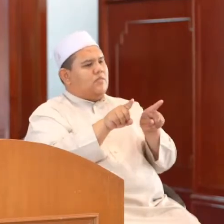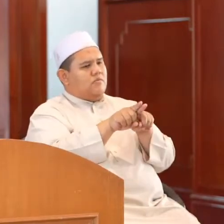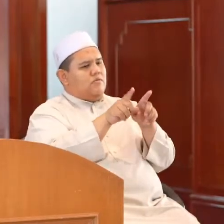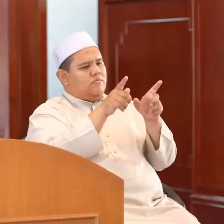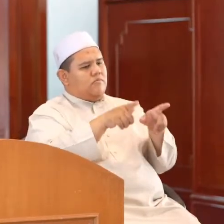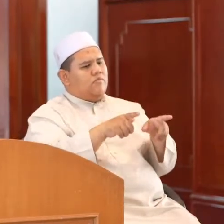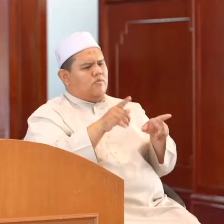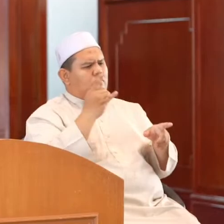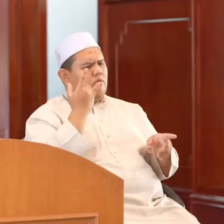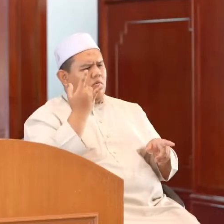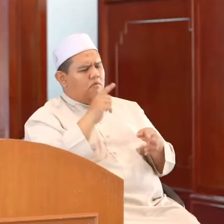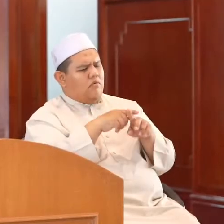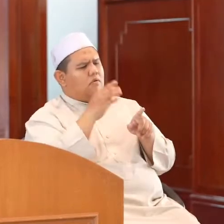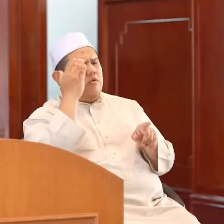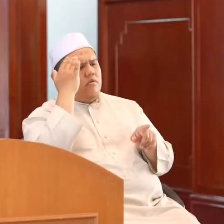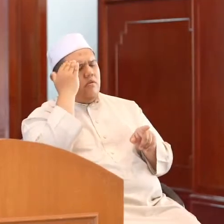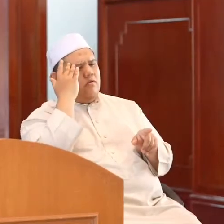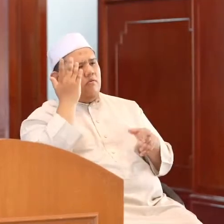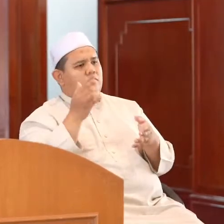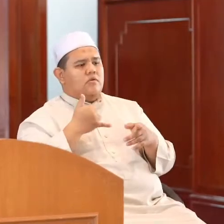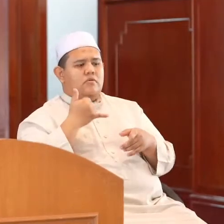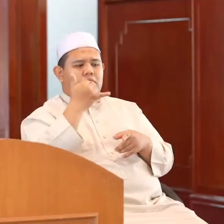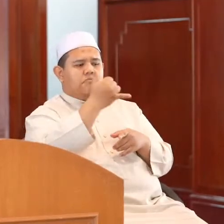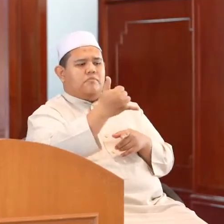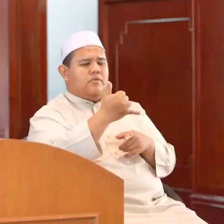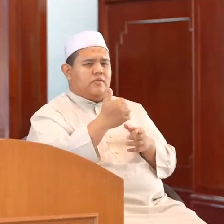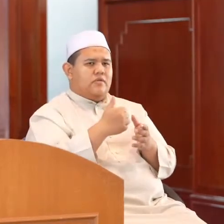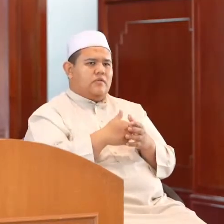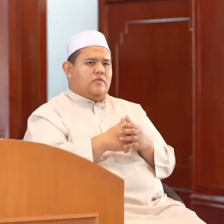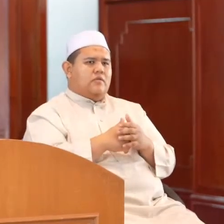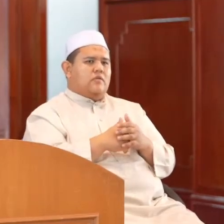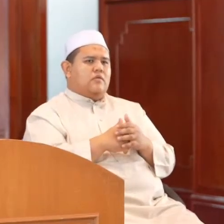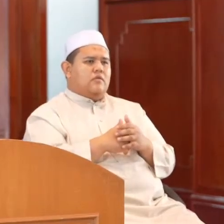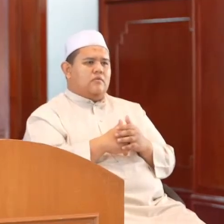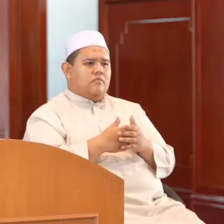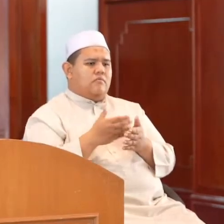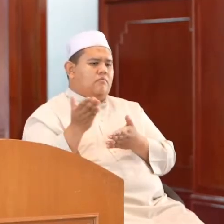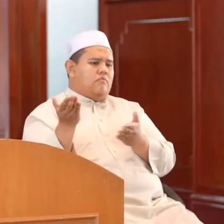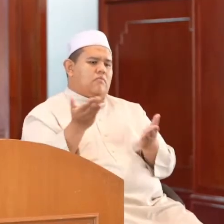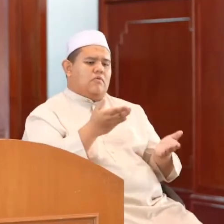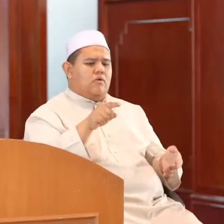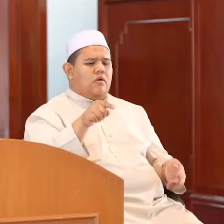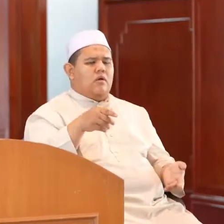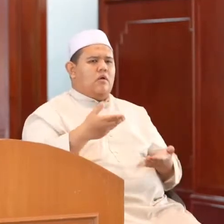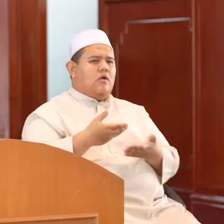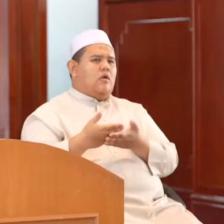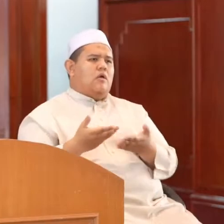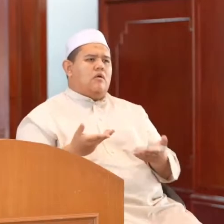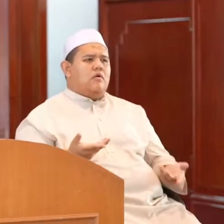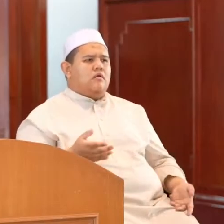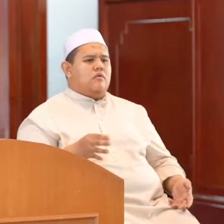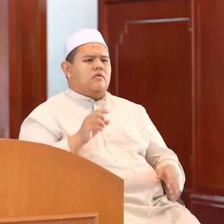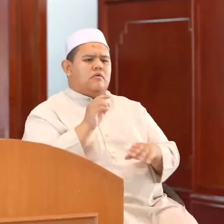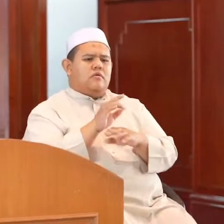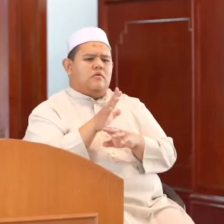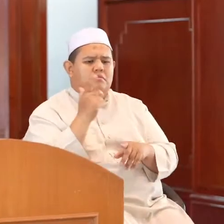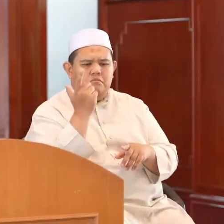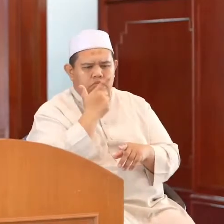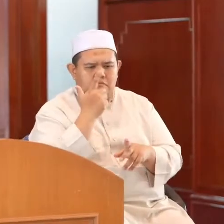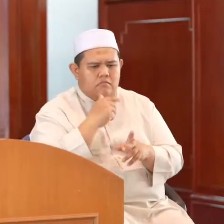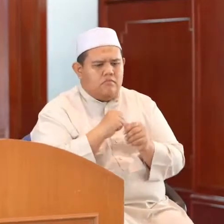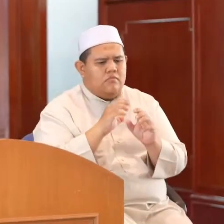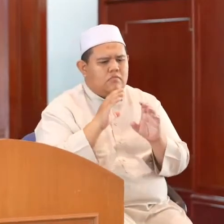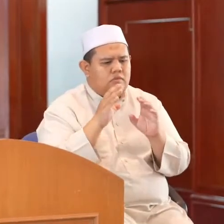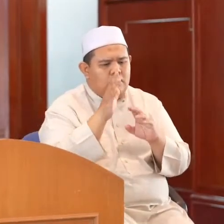ni. Jadi memang dalam satu majlis tu, bawa budak tu, cakap tak nak dengan siapa-siapa.